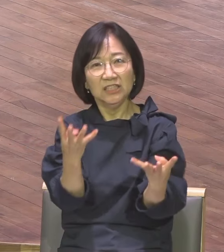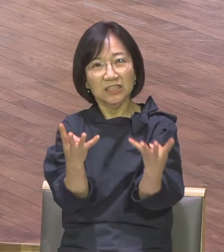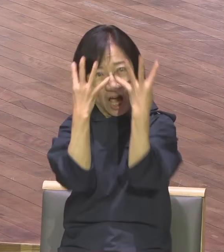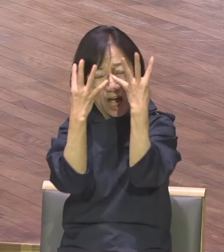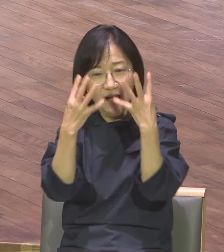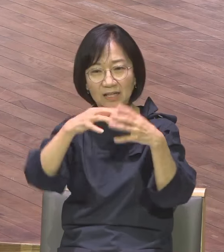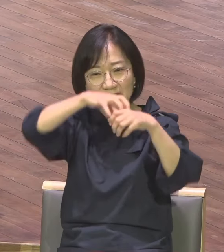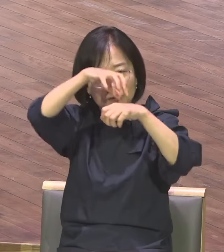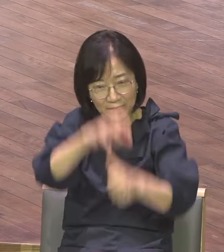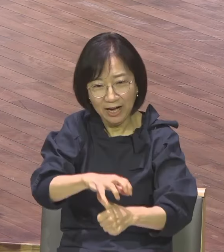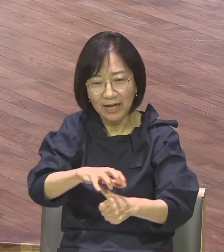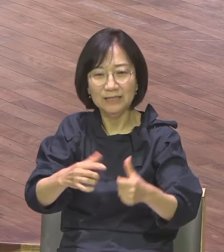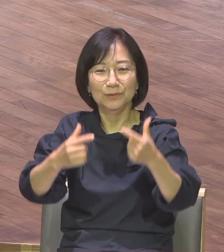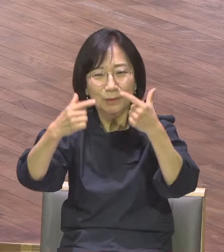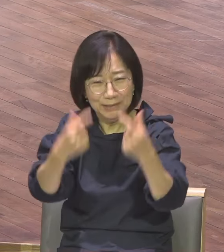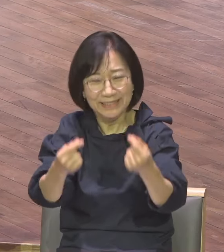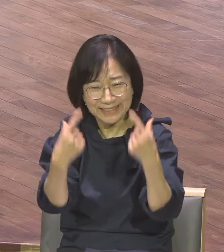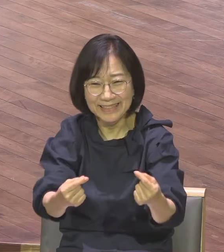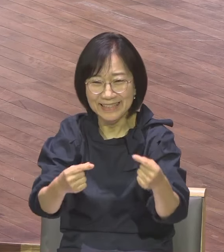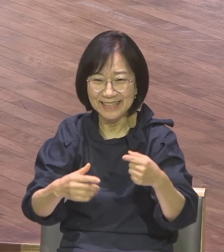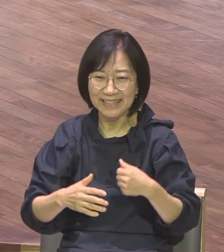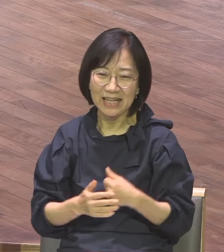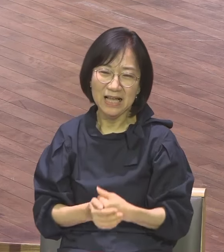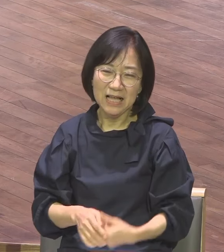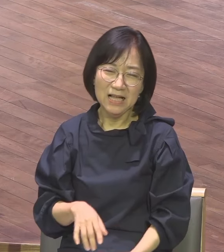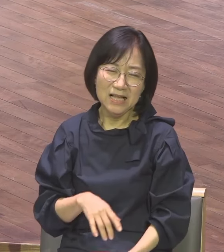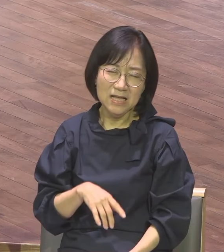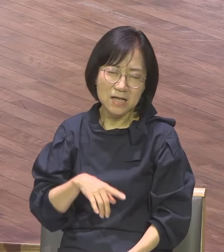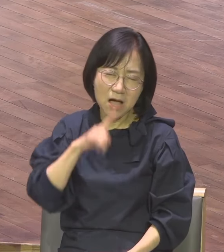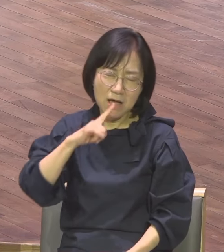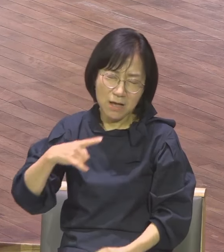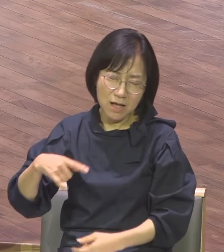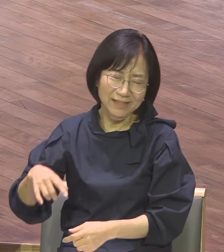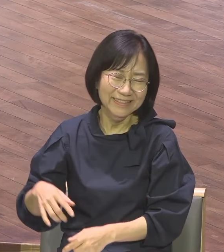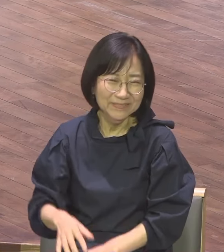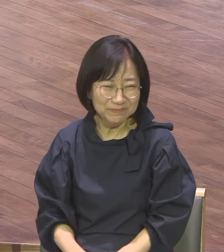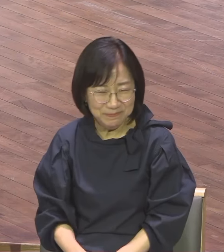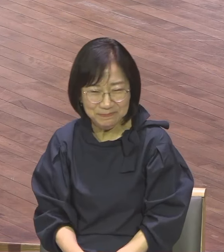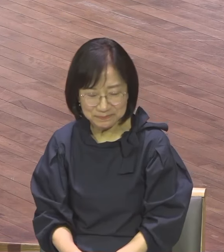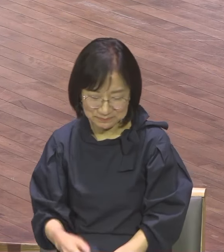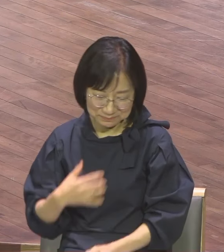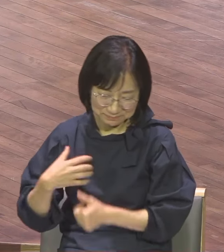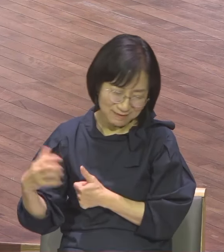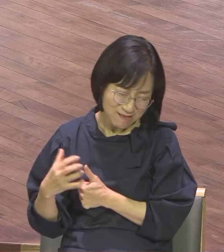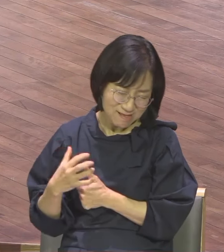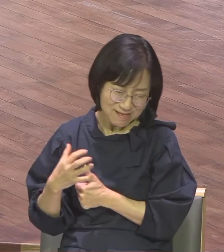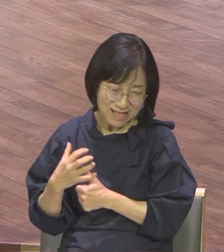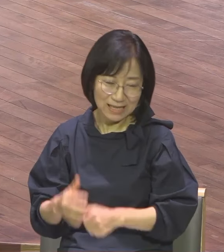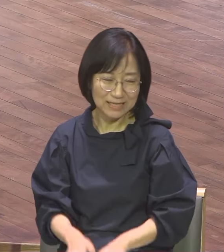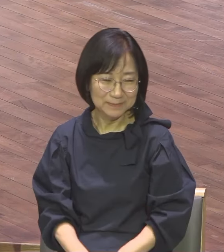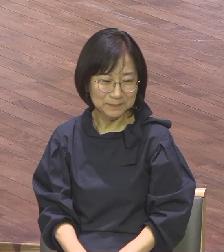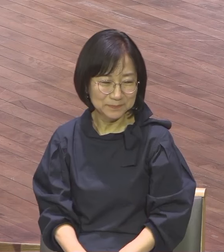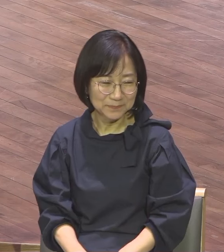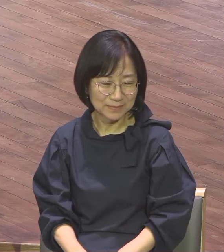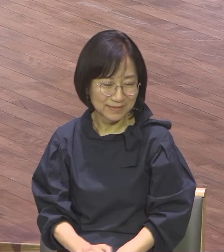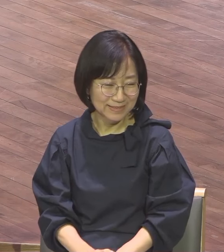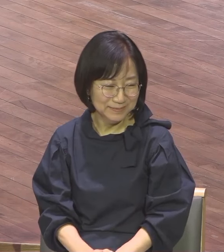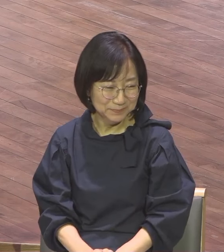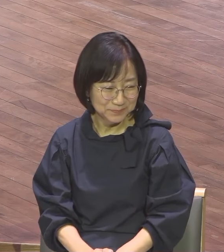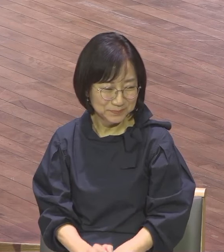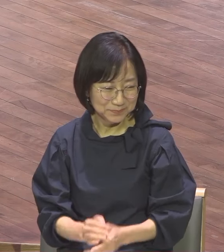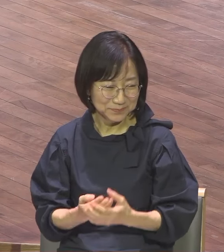계속 지적하니까 그 유목사님 내가 갔다 와가지고